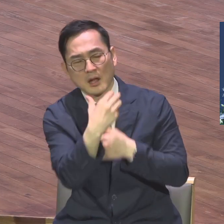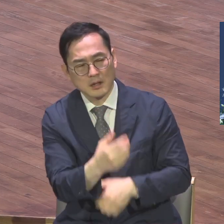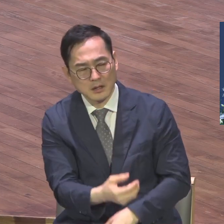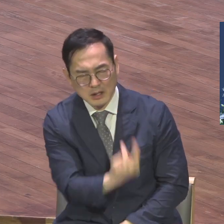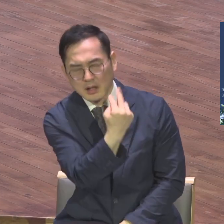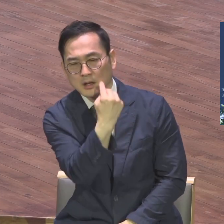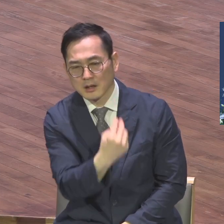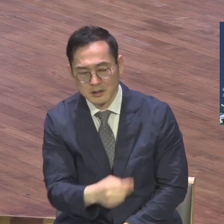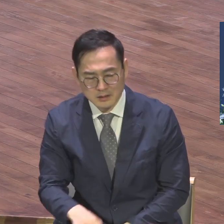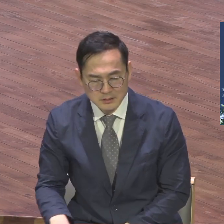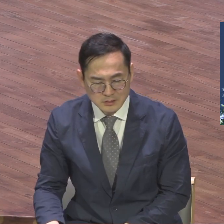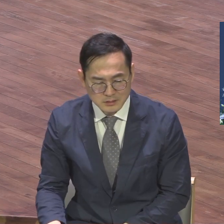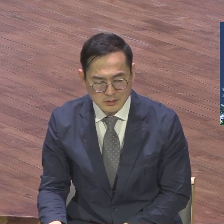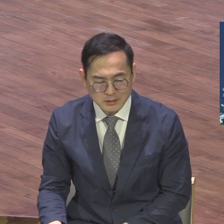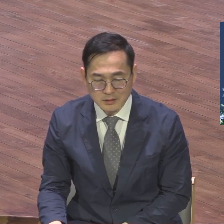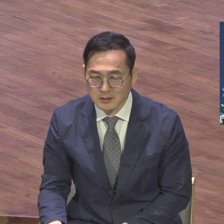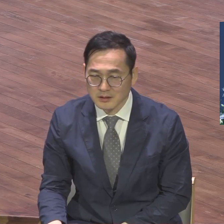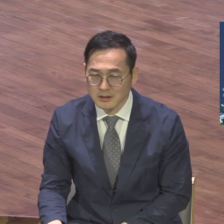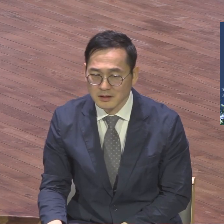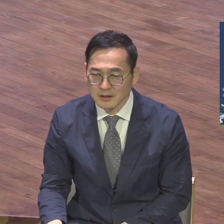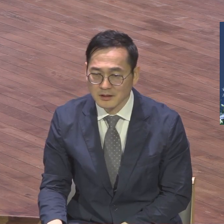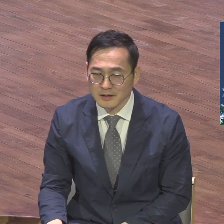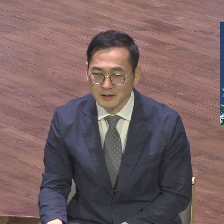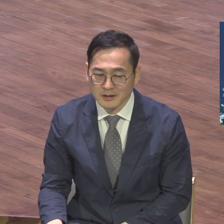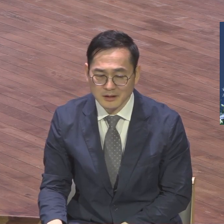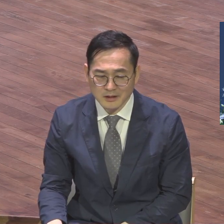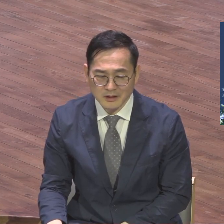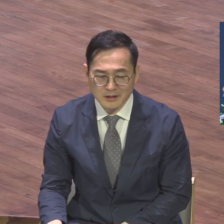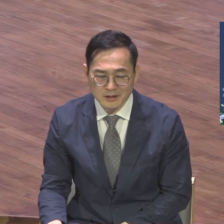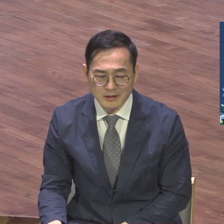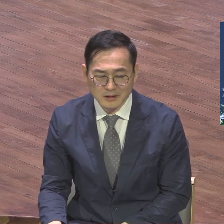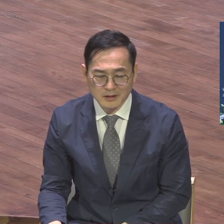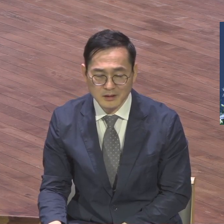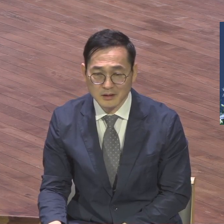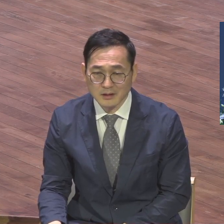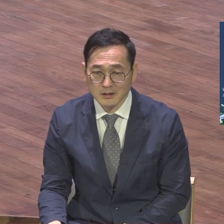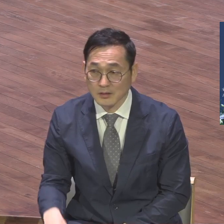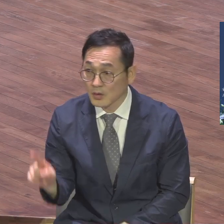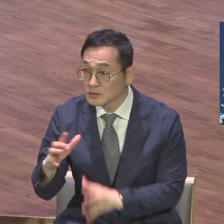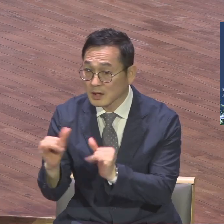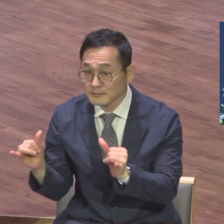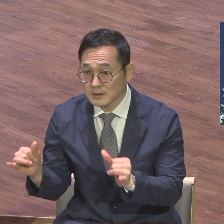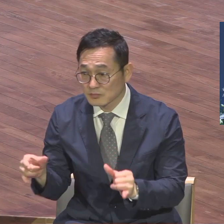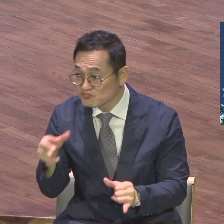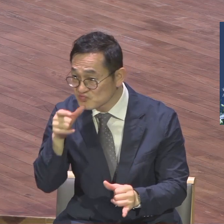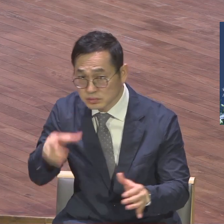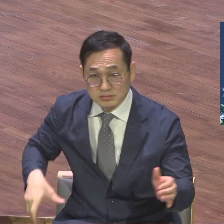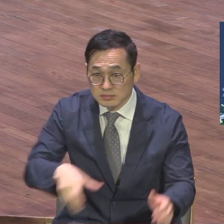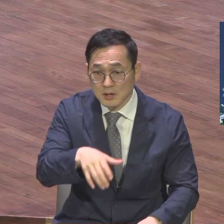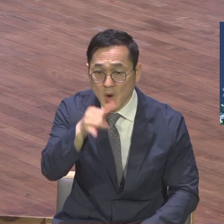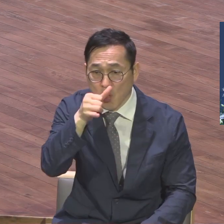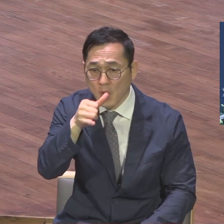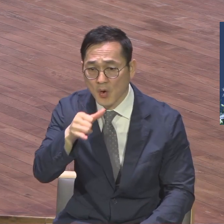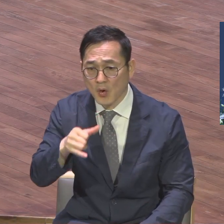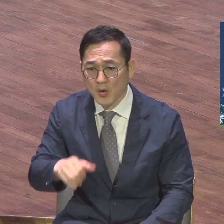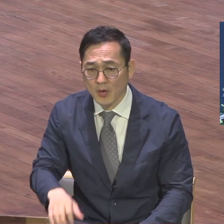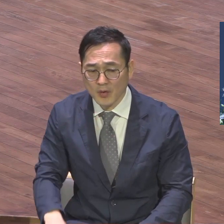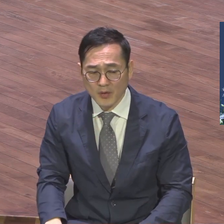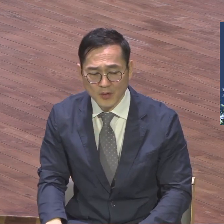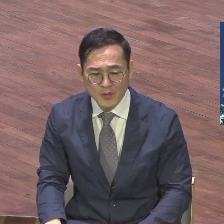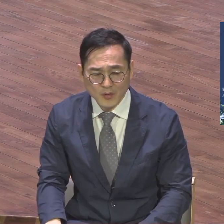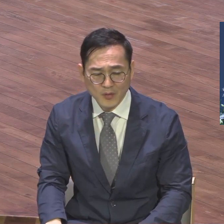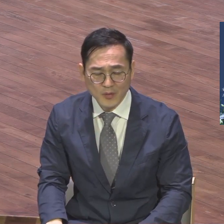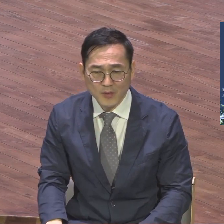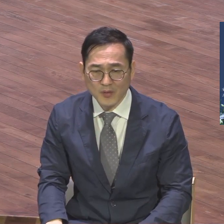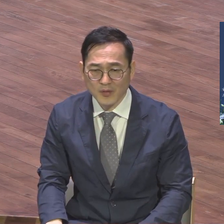어떤 분은 막 구정물 자꾸 찾아오니까 아파트 막 문 열고 구정물 뒤에 세우기도 하지요. 약속해놓고 오지도 않지 허탕칠